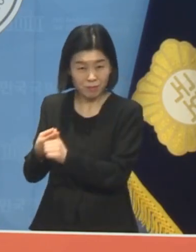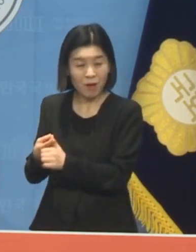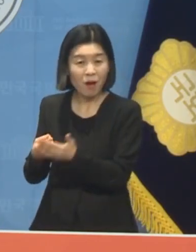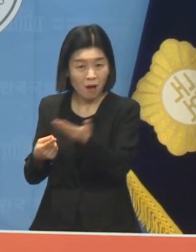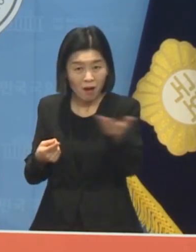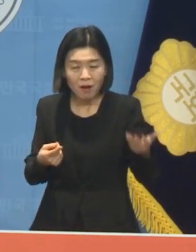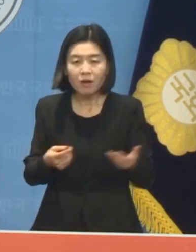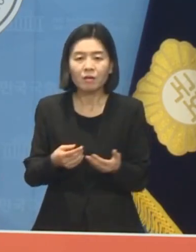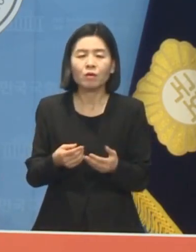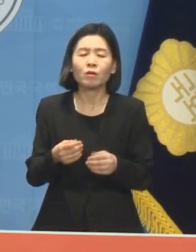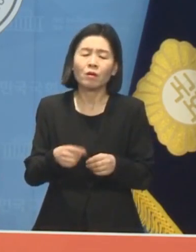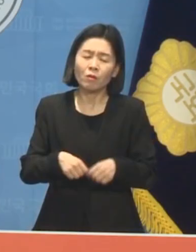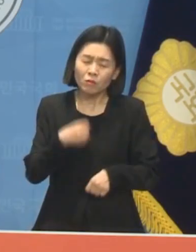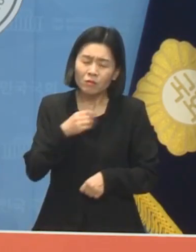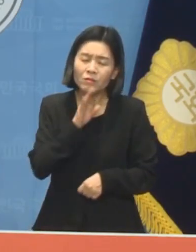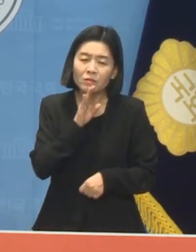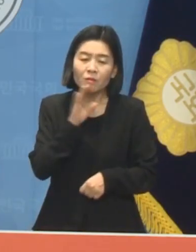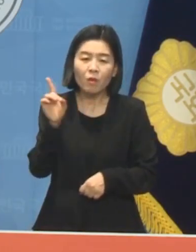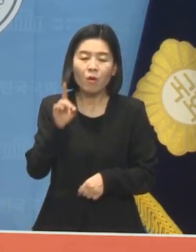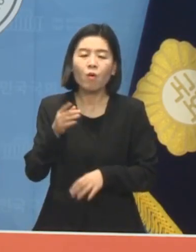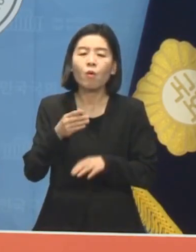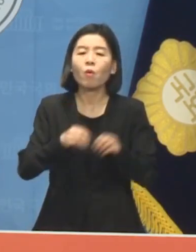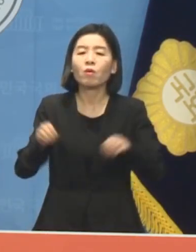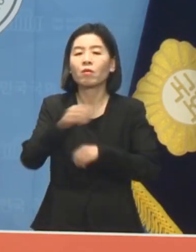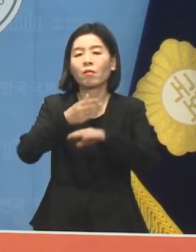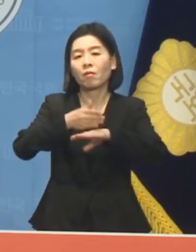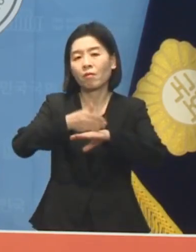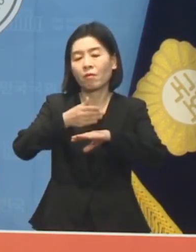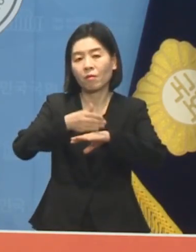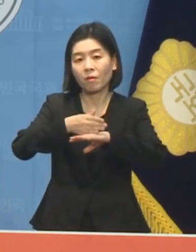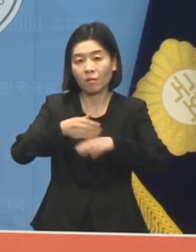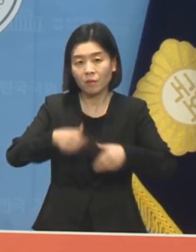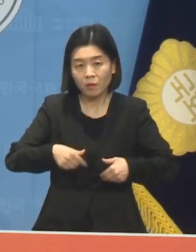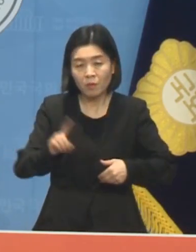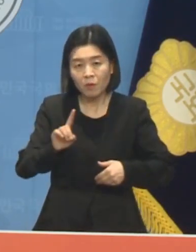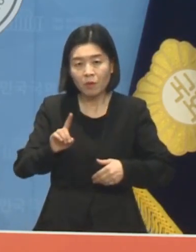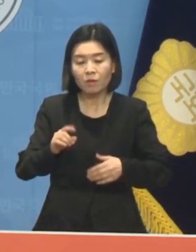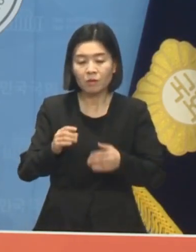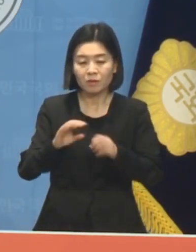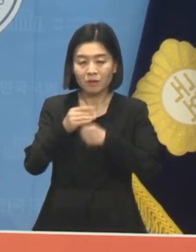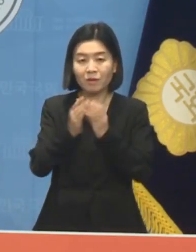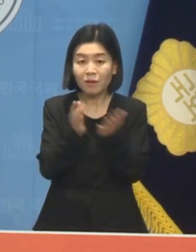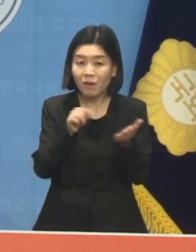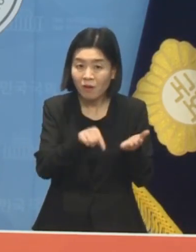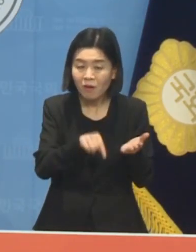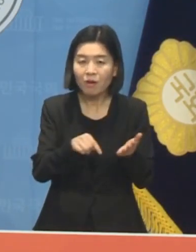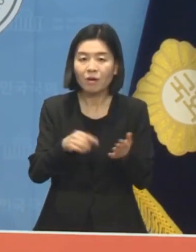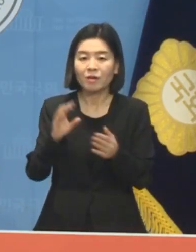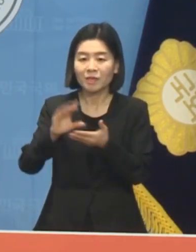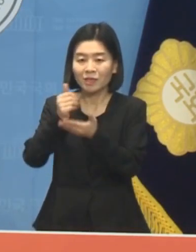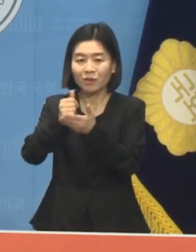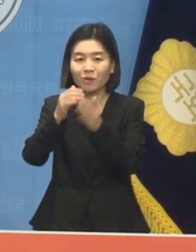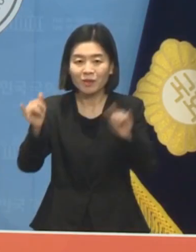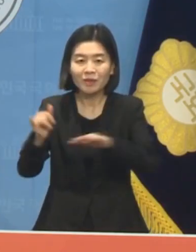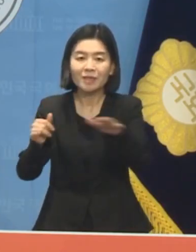할 분들이십니다. 성경은 그리스도인들이 나라를 지켜야 한다고